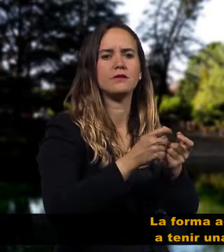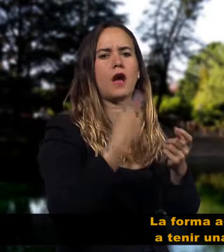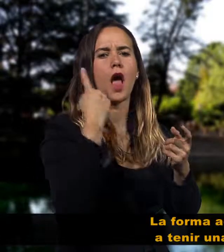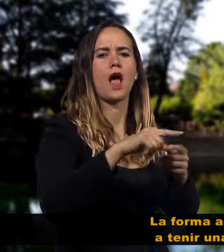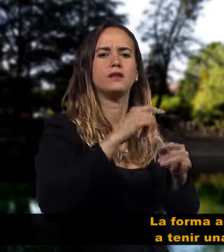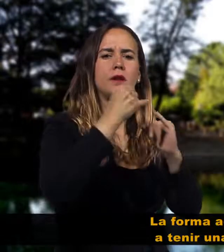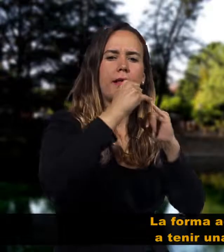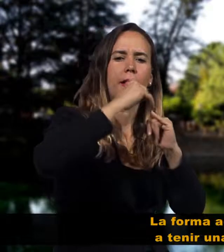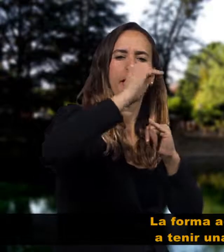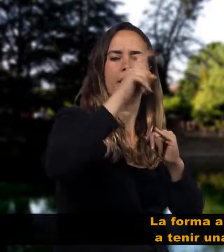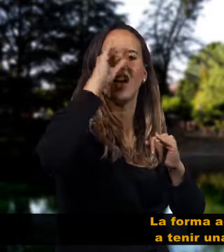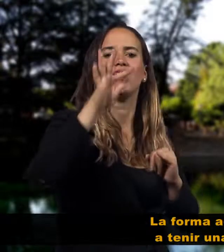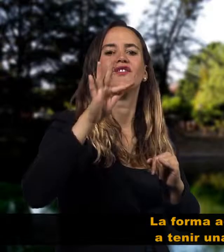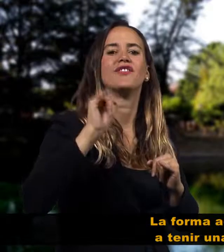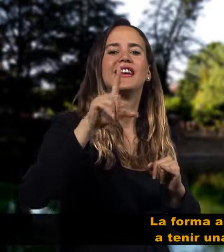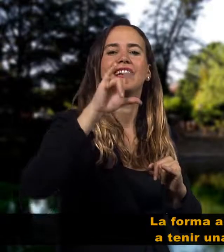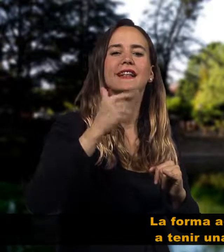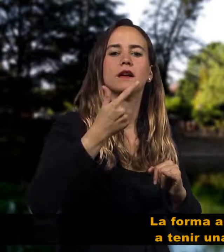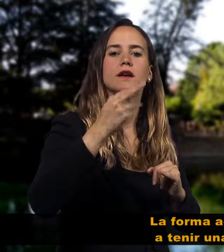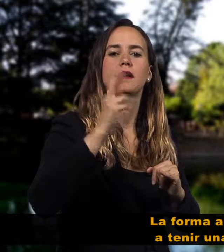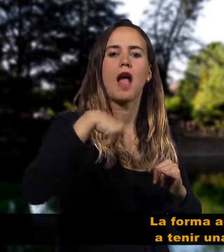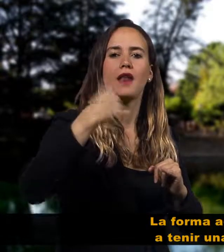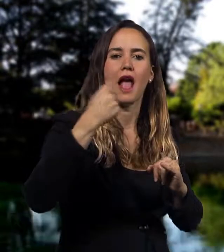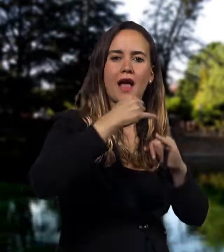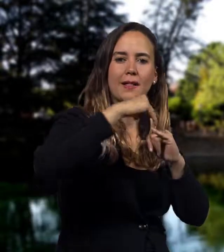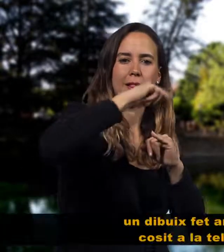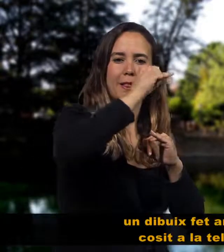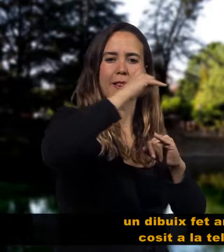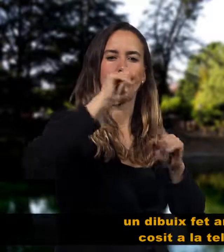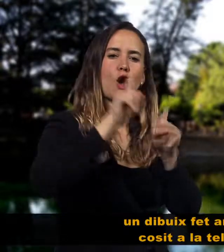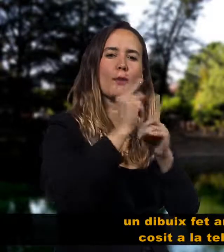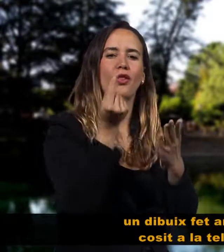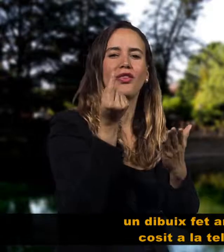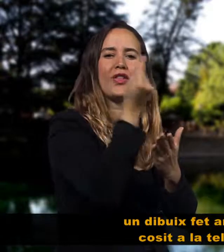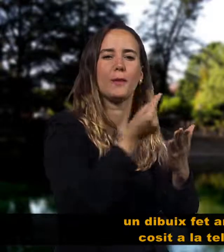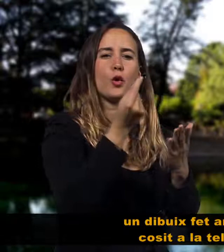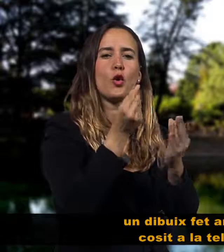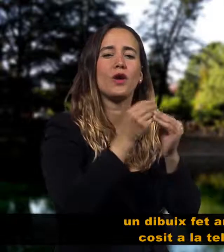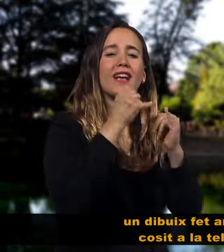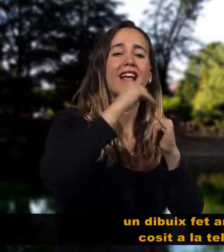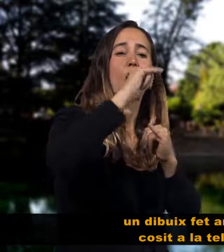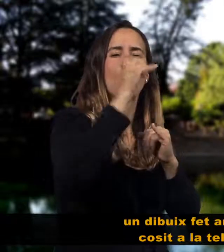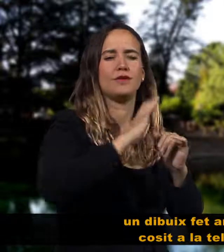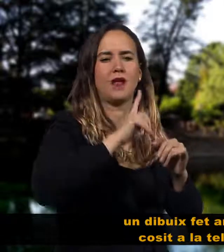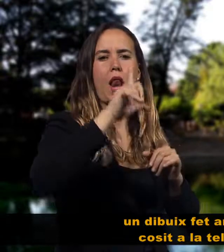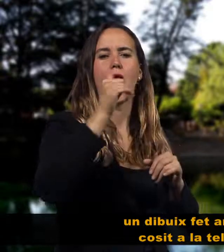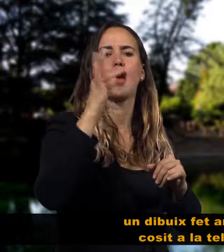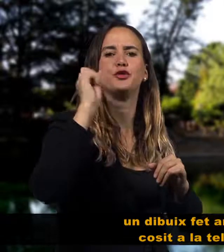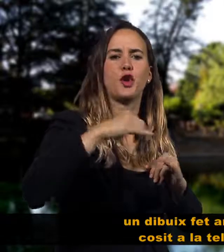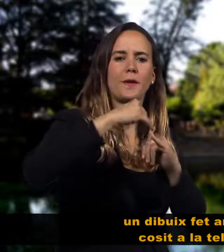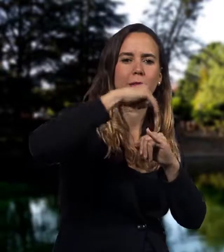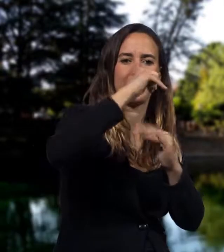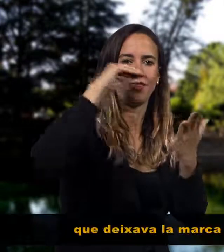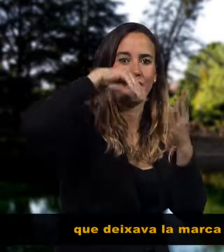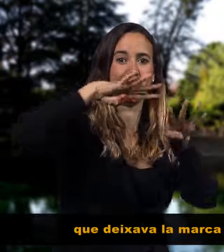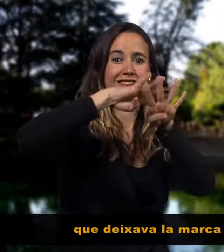La forma acostumava a tenir una filigrana, un dibuix fet amb fil de llautó cosit a la tela metàl·lica, que deixava la marca en